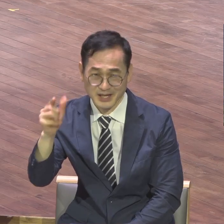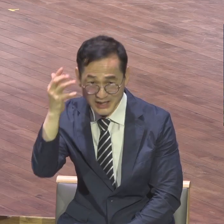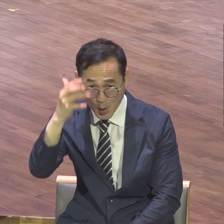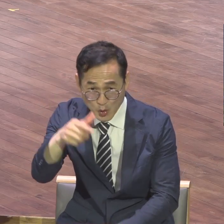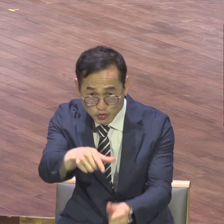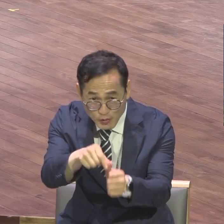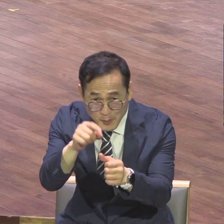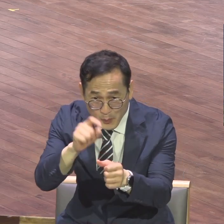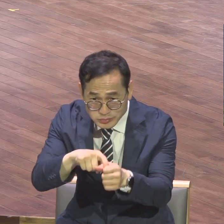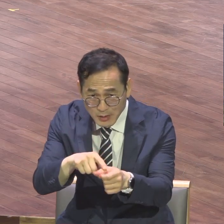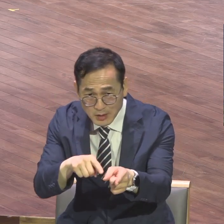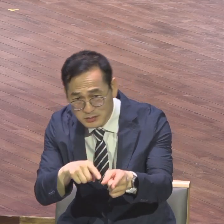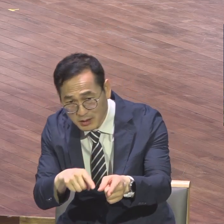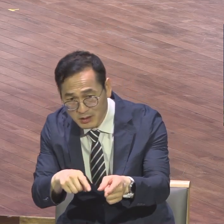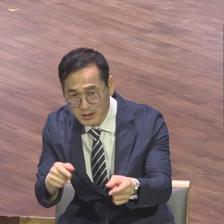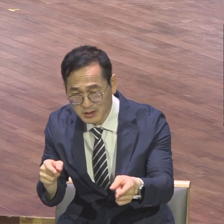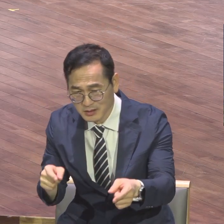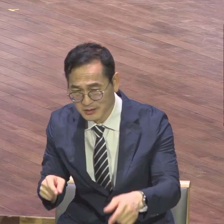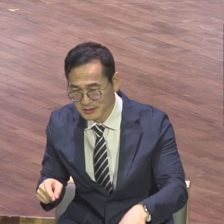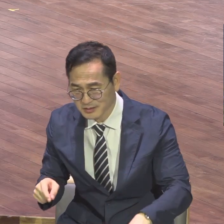한 영혼 구원해야 되는데